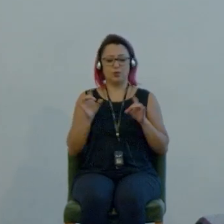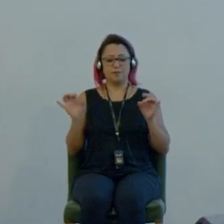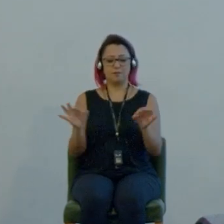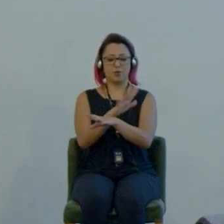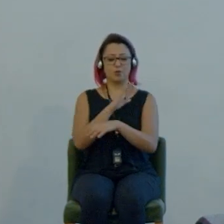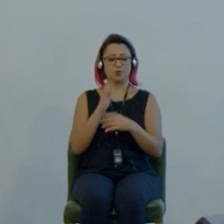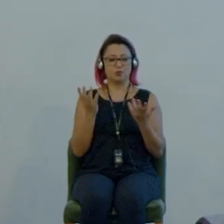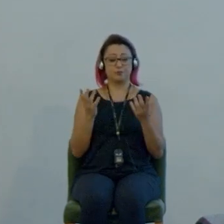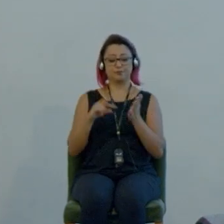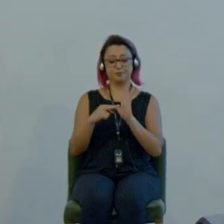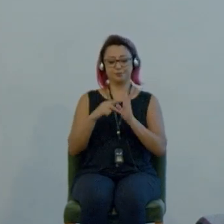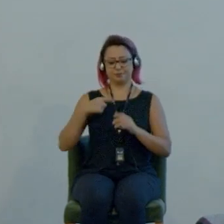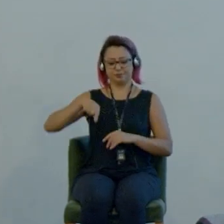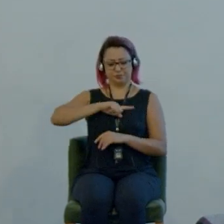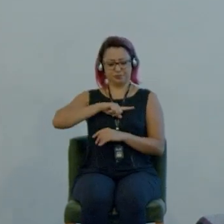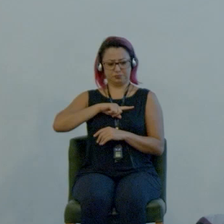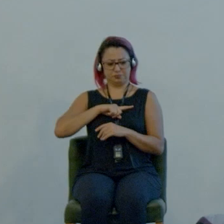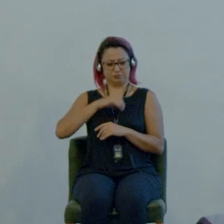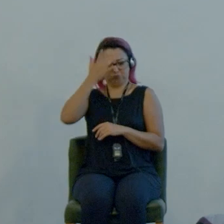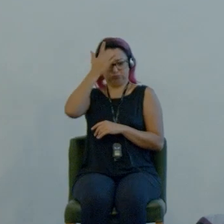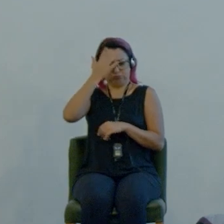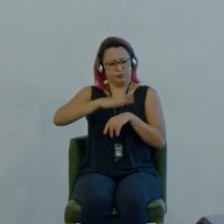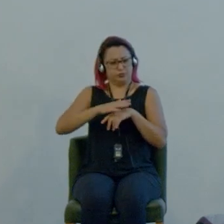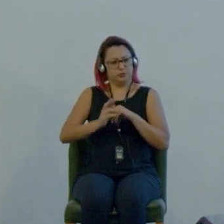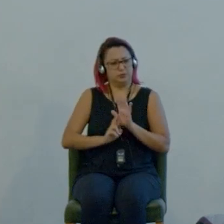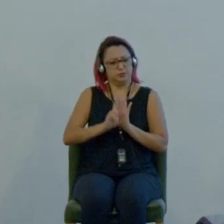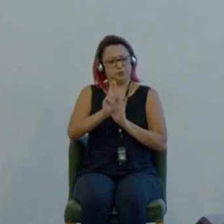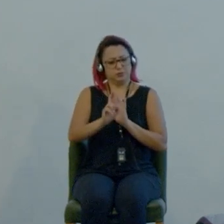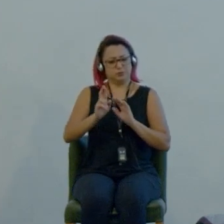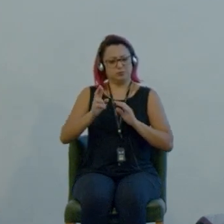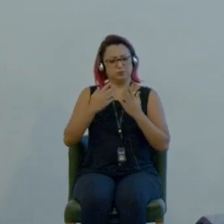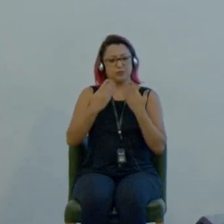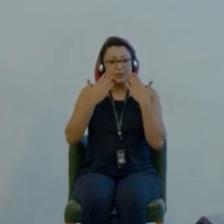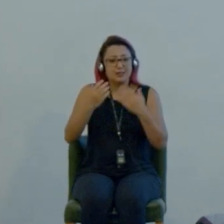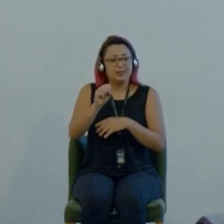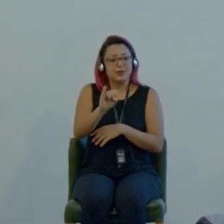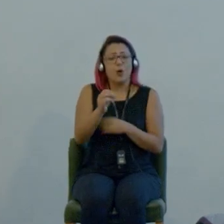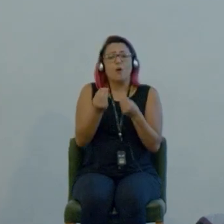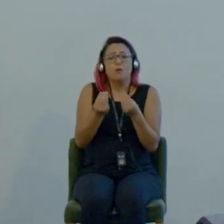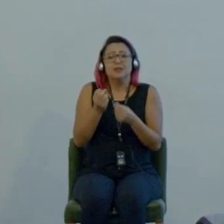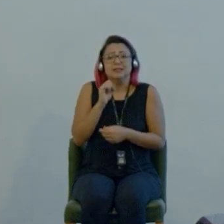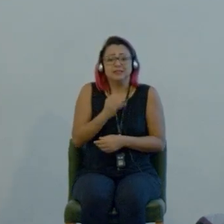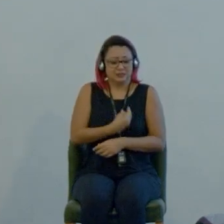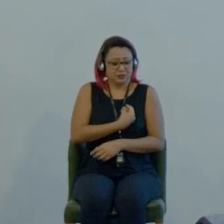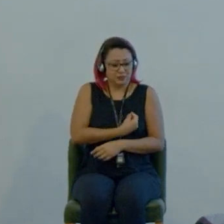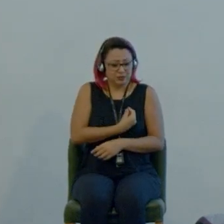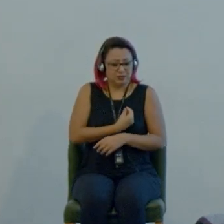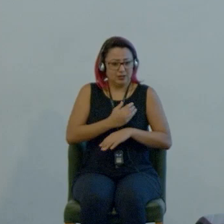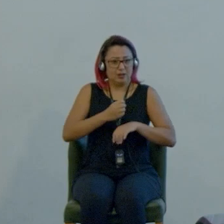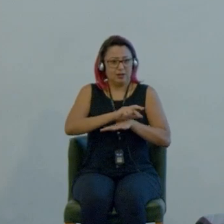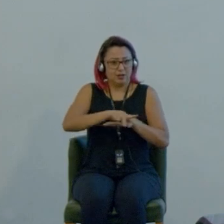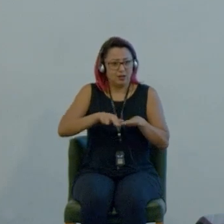c'est absurde de faire des représentations spatiales sans les êtres, puisque les êtres font l'espace. Vous voyez, donc la logique